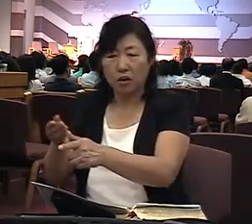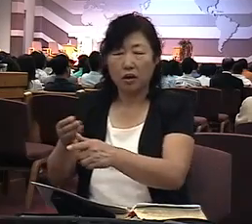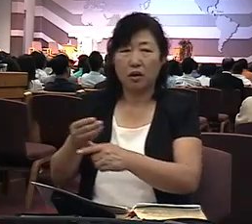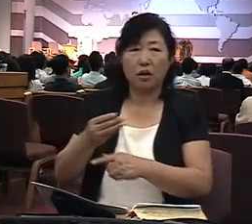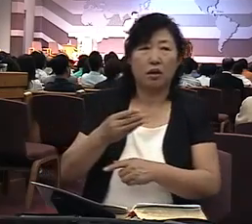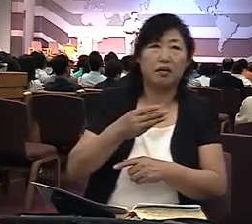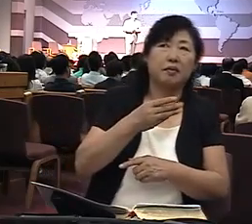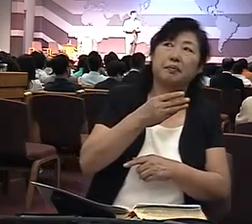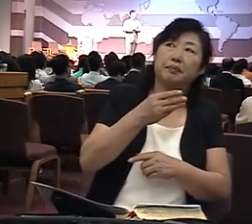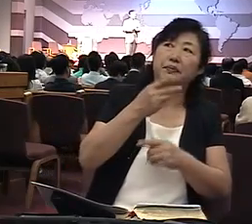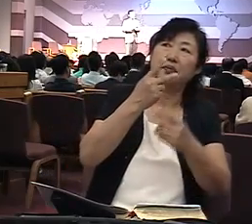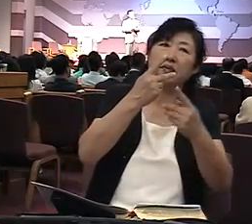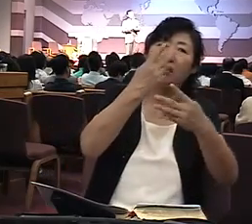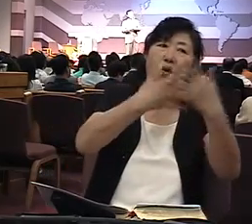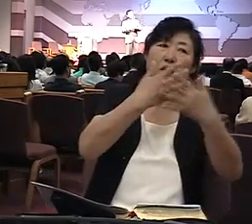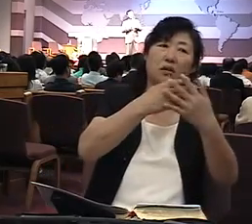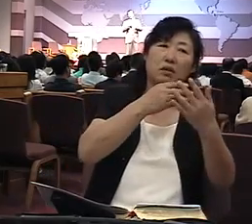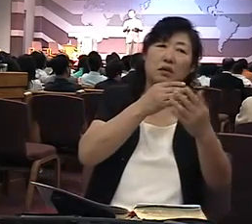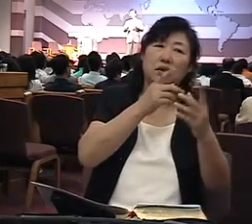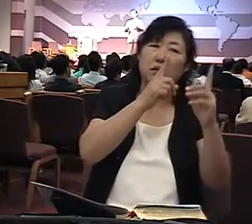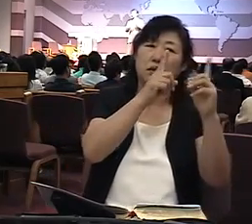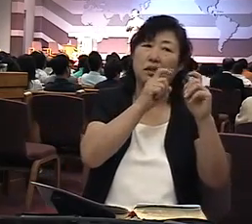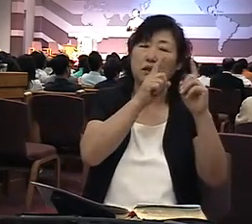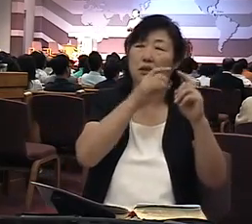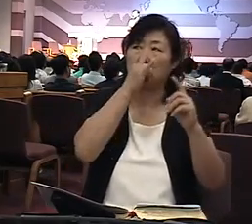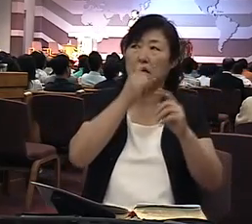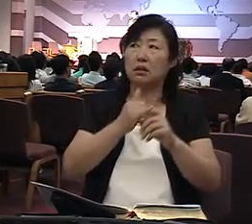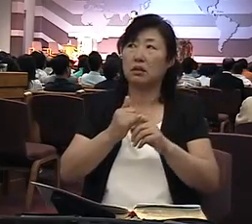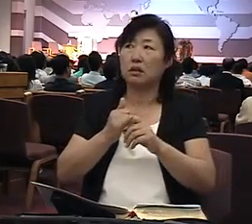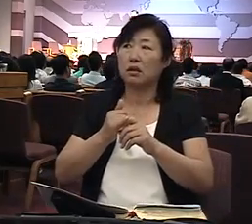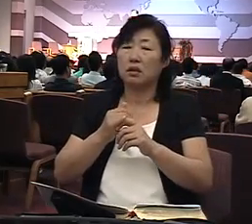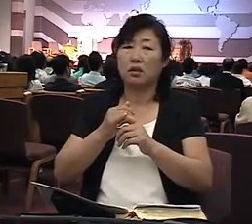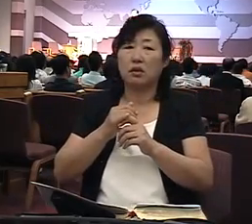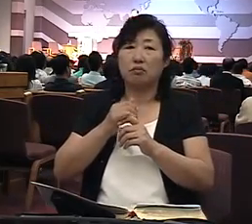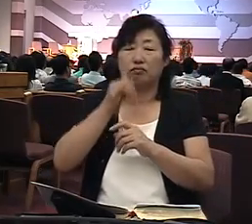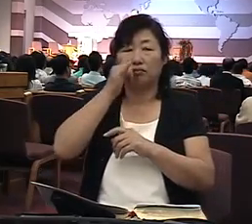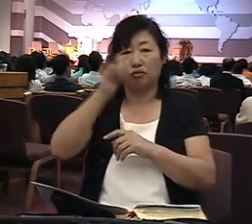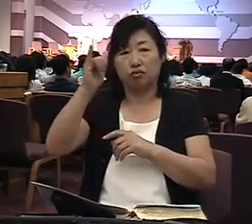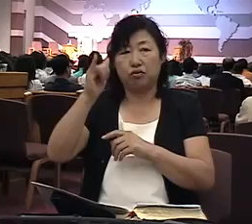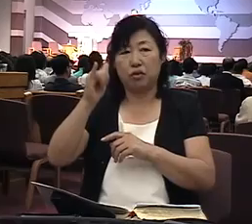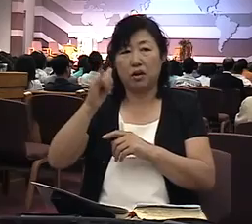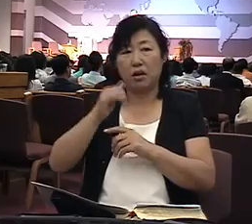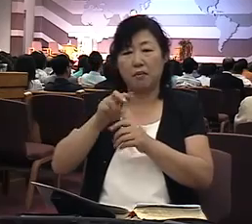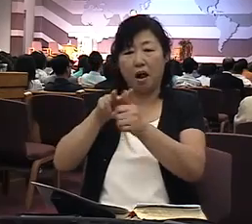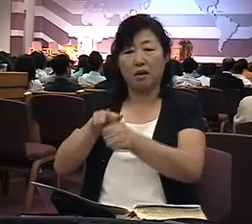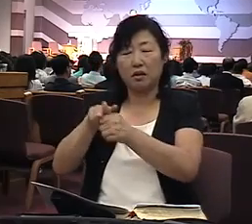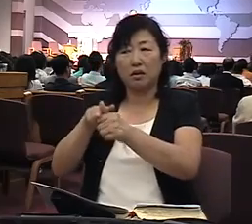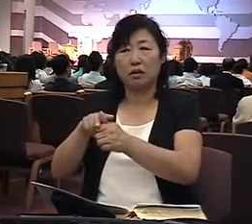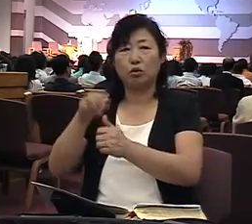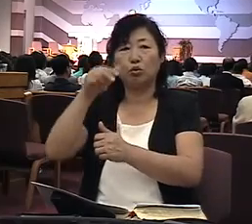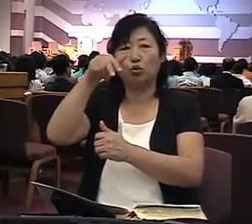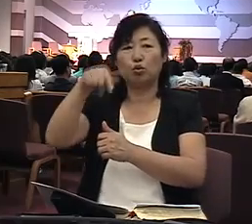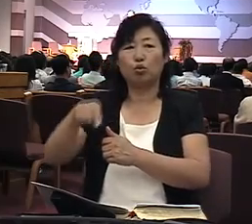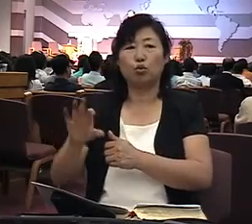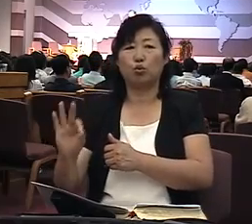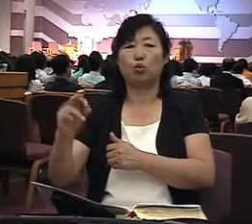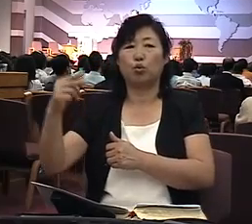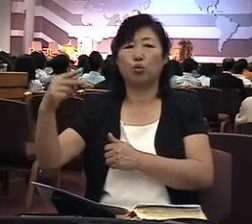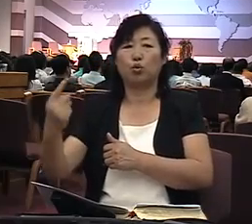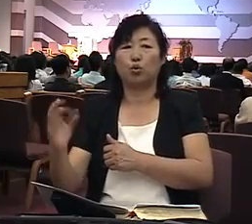것인데, 여러분, 훌륭한 말들이 중동에서 많이 발생되고 있지 않습니까? 이 중동에서 이 말을